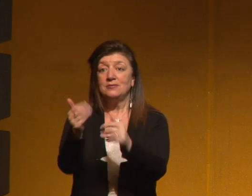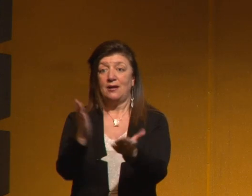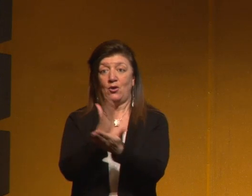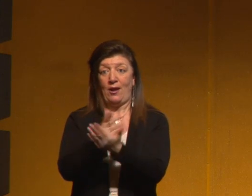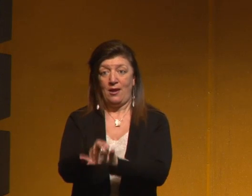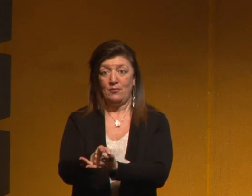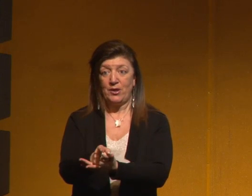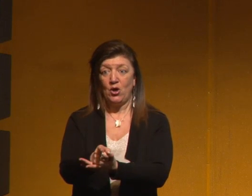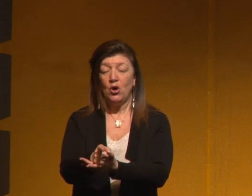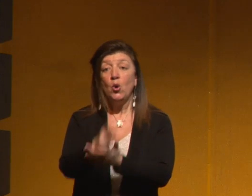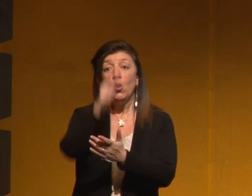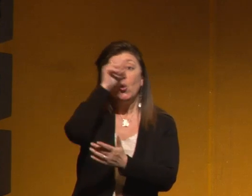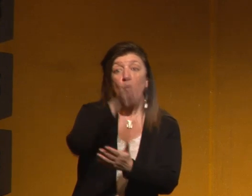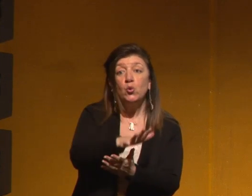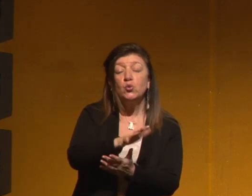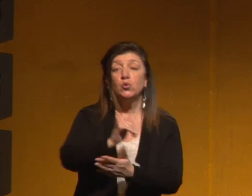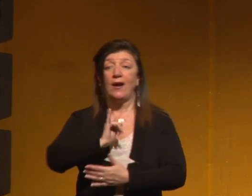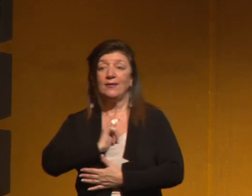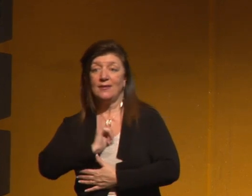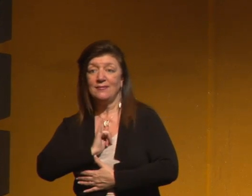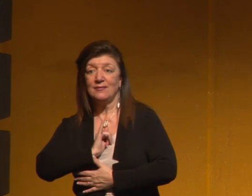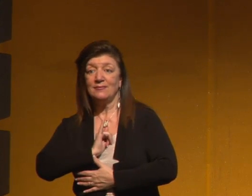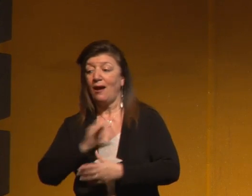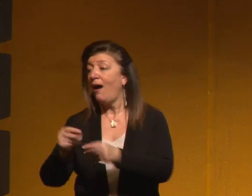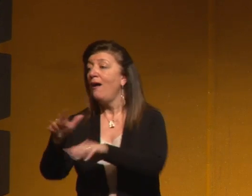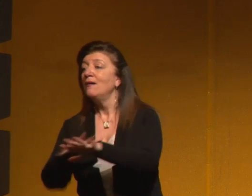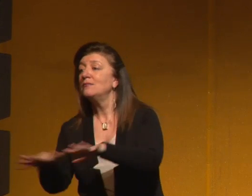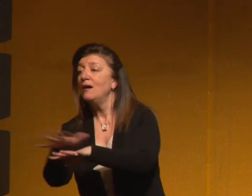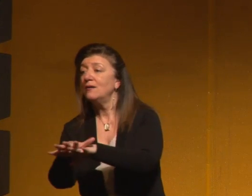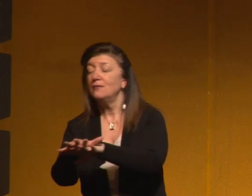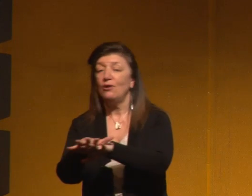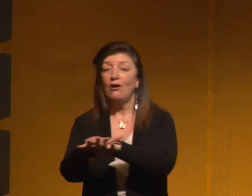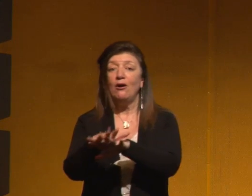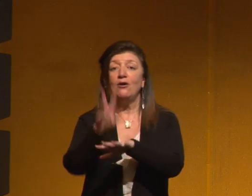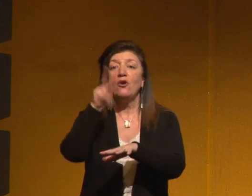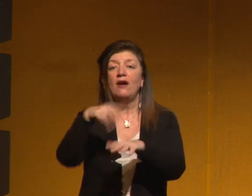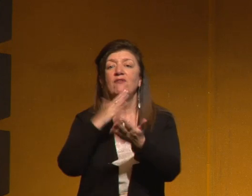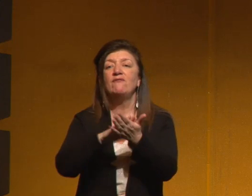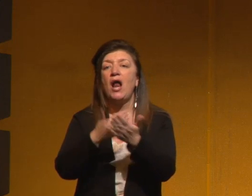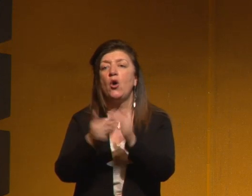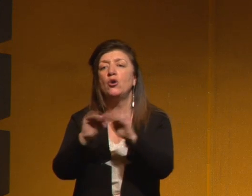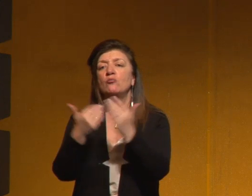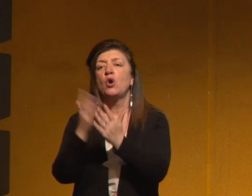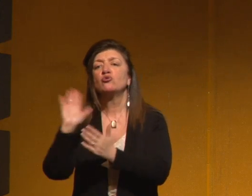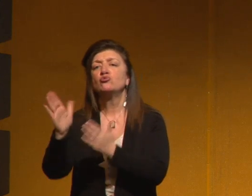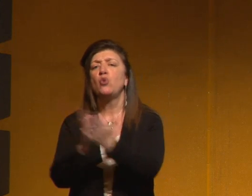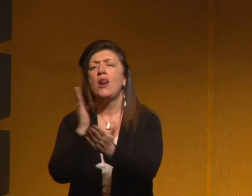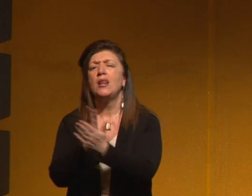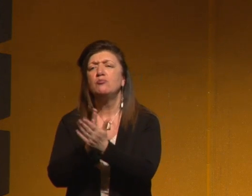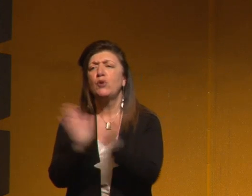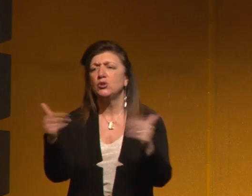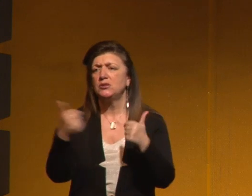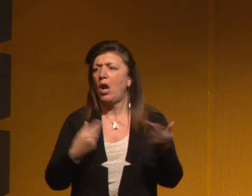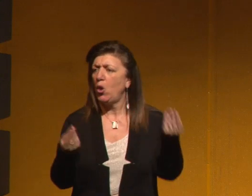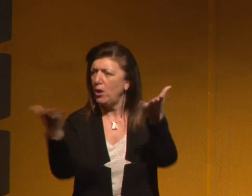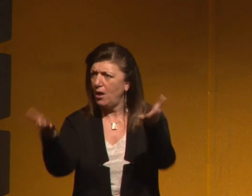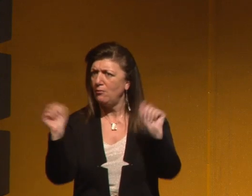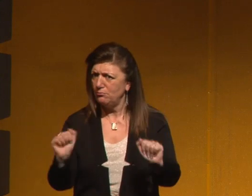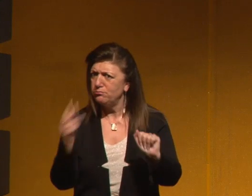e culturale che c'è fra il salone del territorio e oltre alla grande valorizzazione del mondo del libro che il salone consente qui come